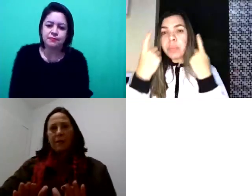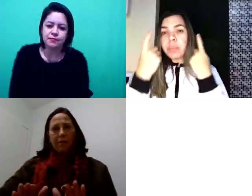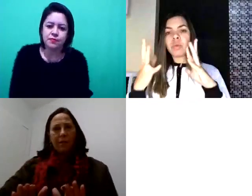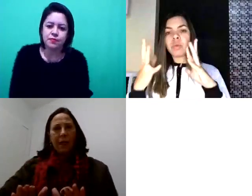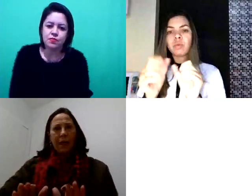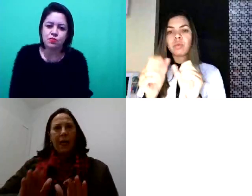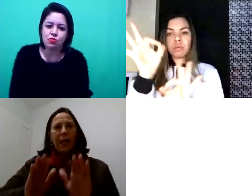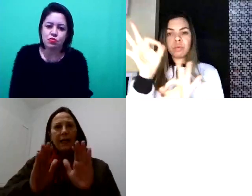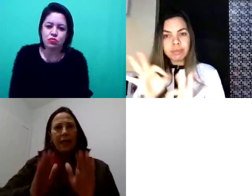vocês